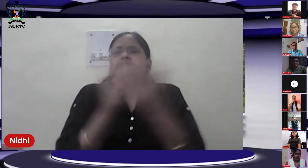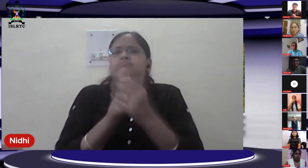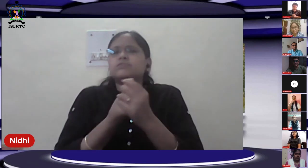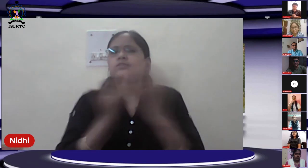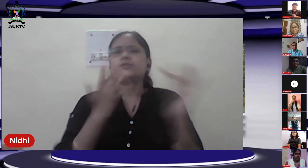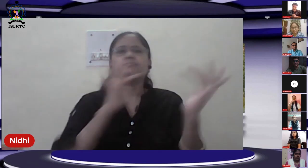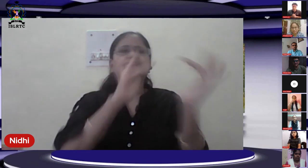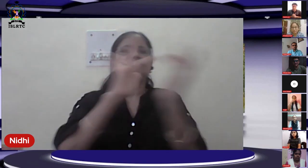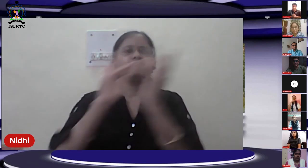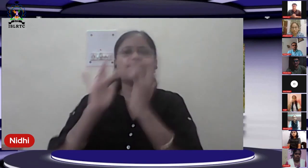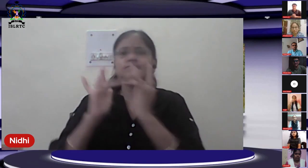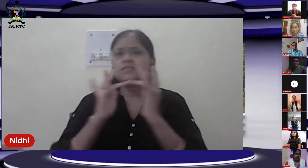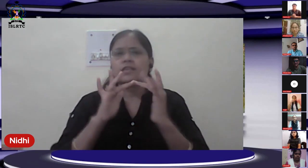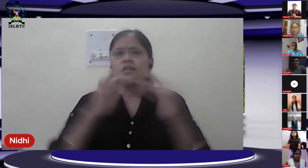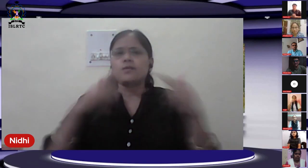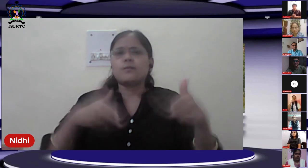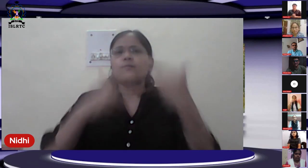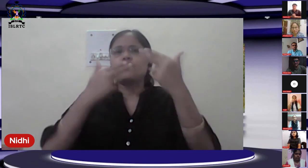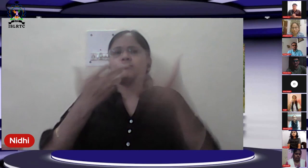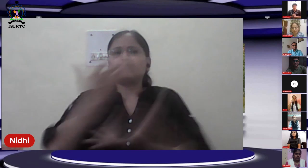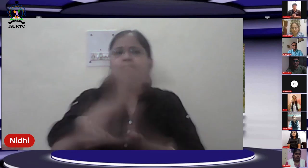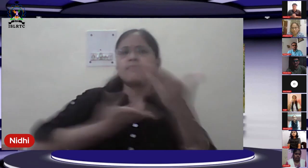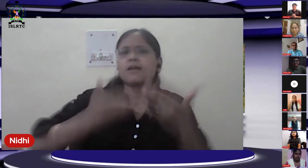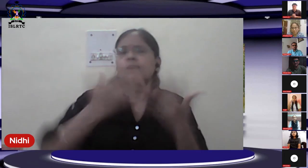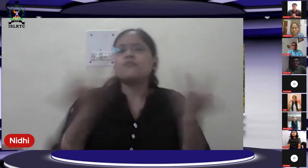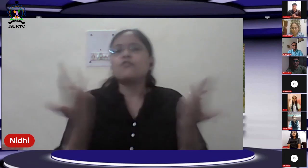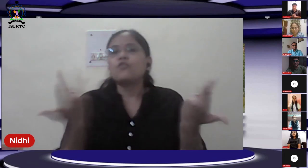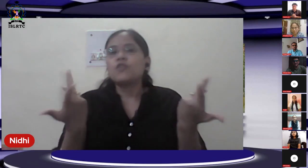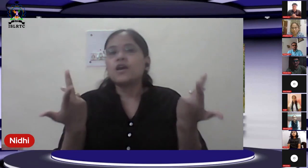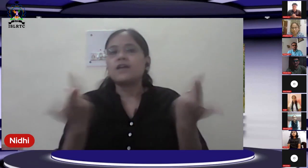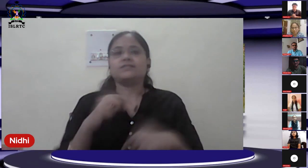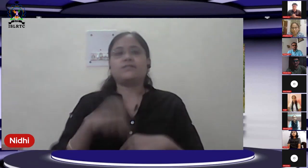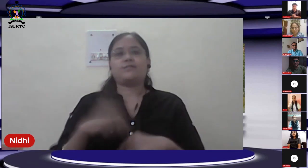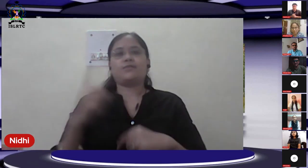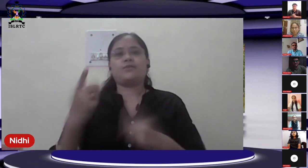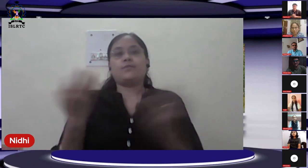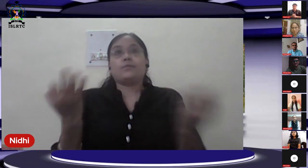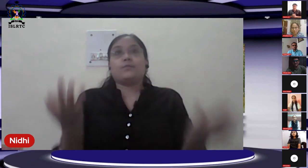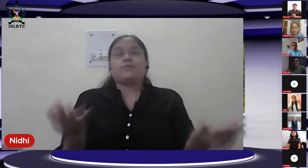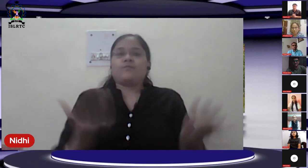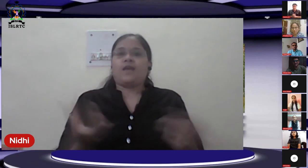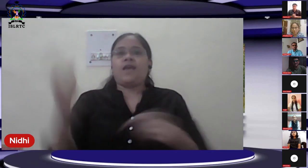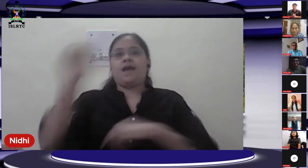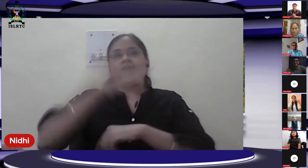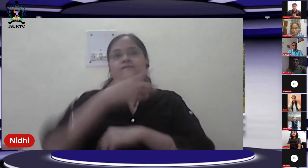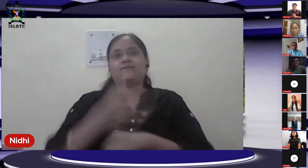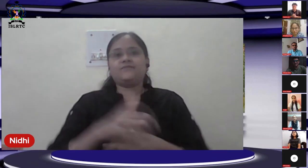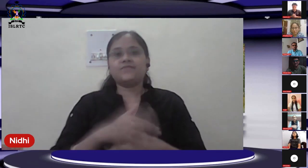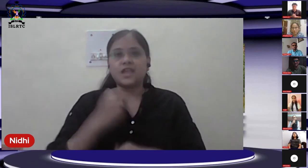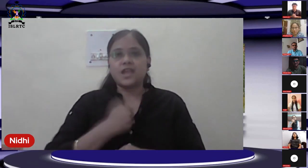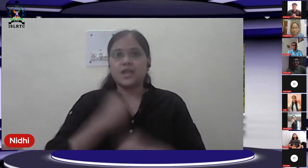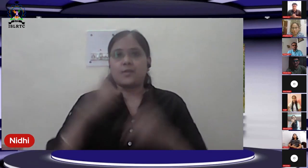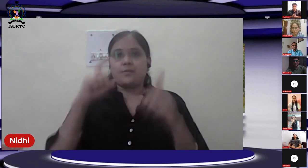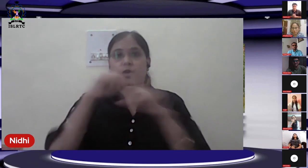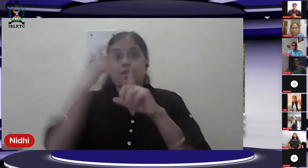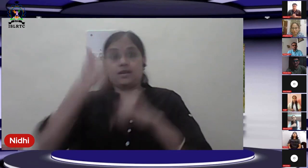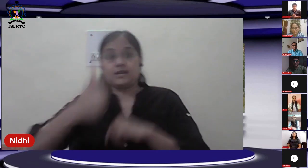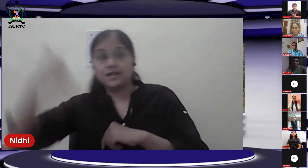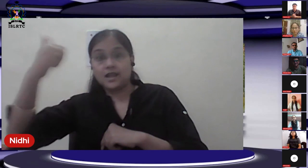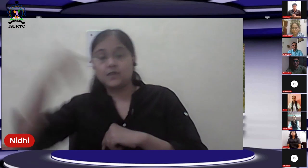हम यहाँ एकत्रित हुए हैं, तो सबसे पहले मैं हमारे निदेशक महोदय डायरेक्टर प्रबोध सेठ सर का धन्यवाद देता हूँ कि उन्होंने